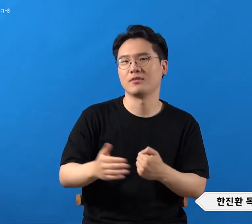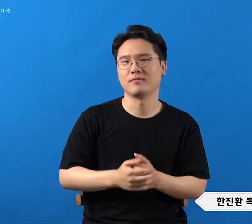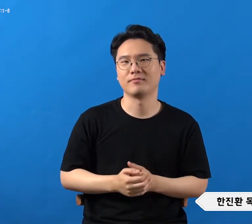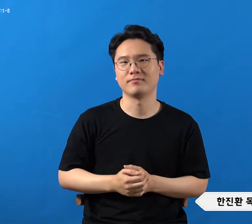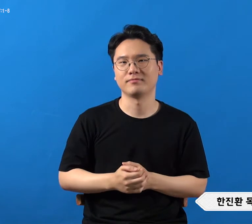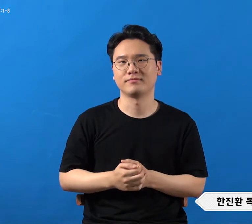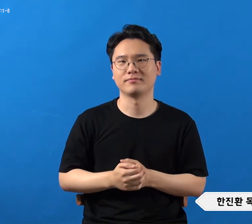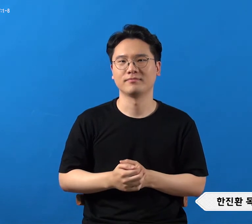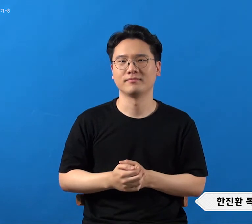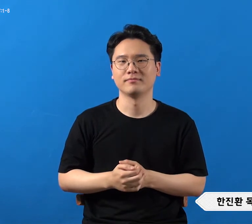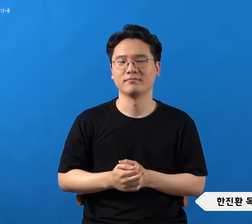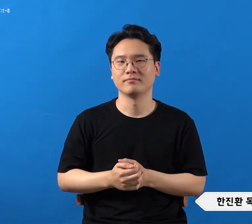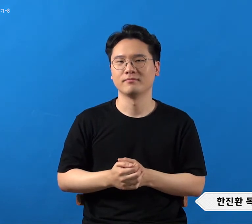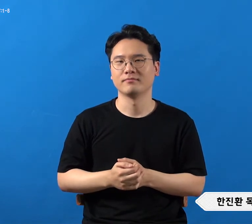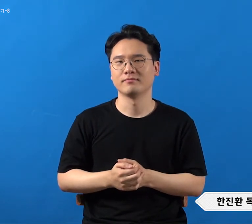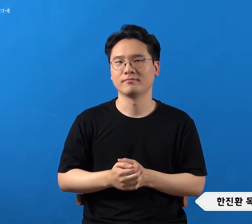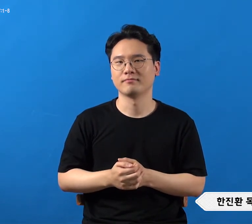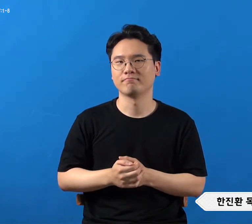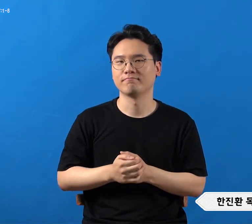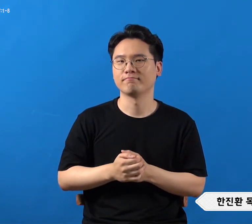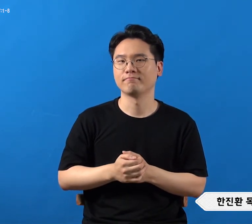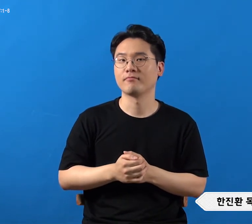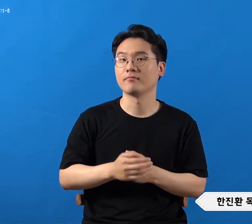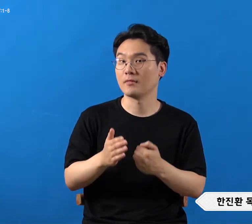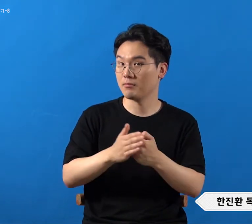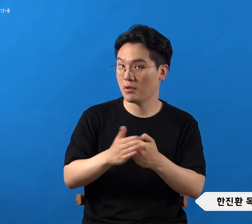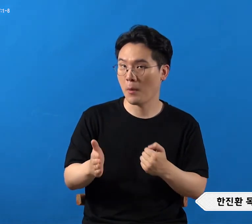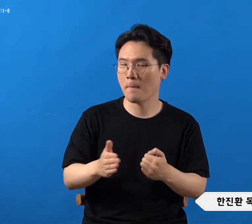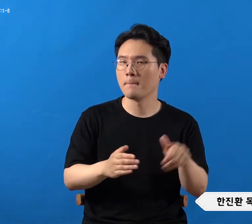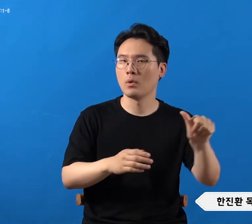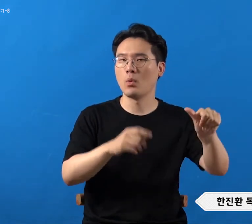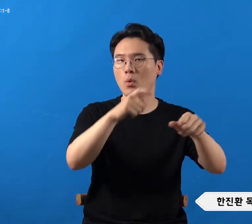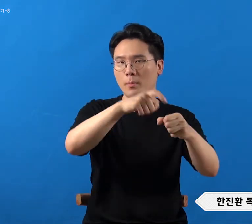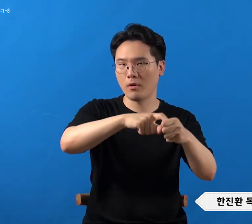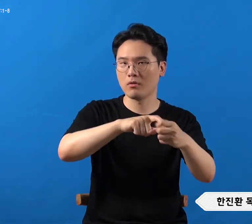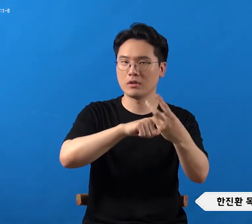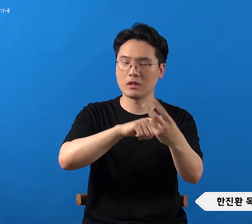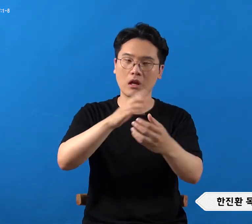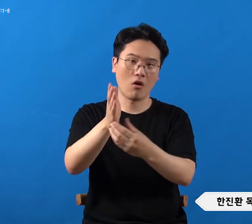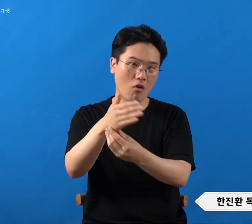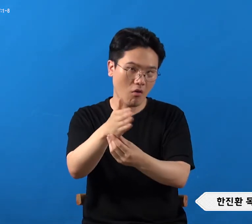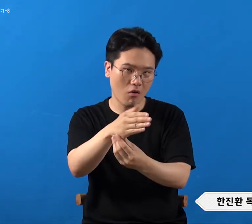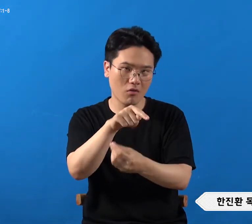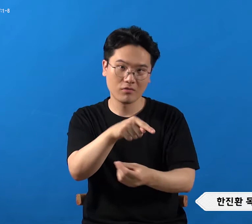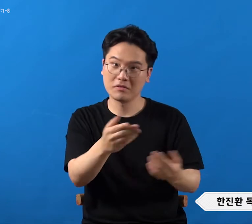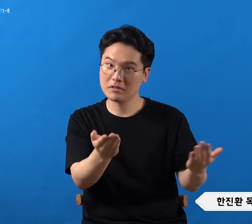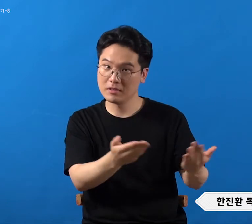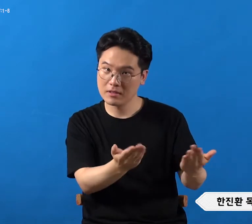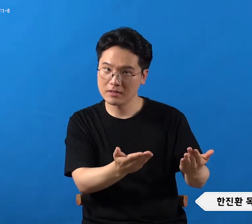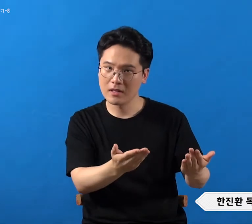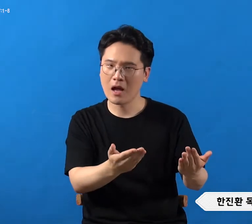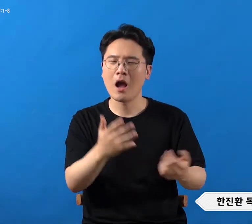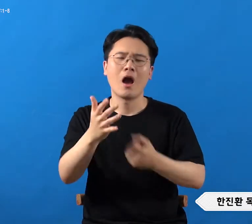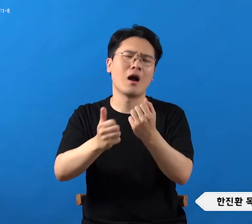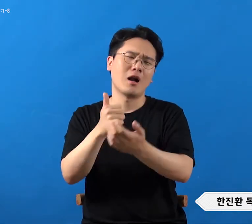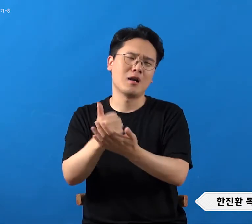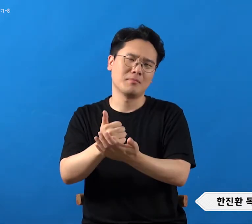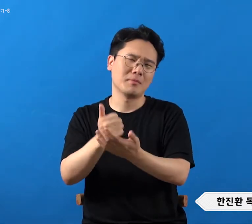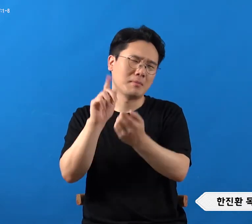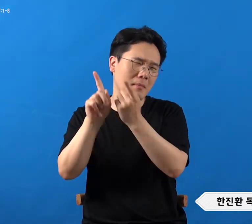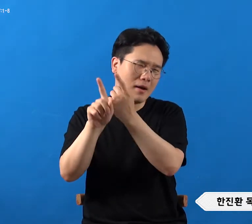때문입니다. 그러니까 오병이어 그 늘어나는 그 사건은 하나님이 해마다 하고